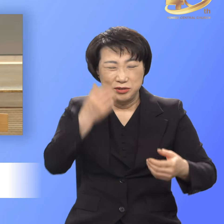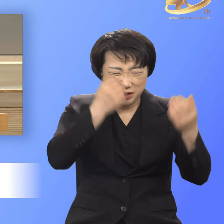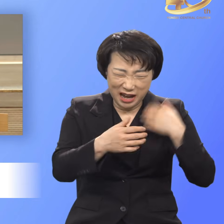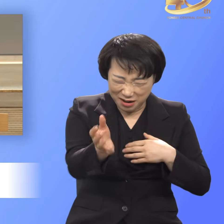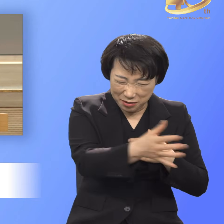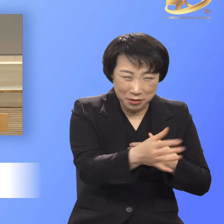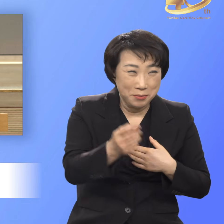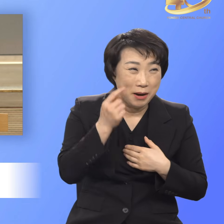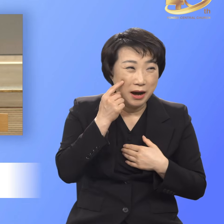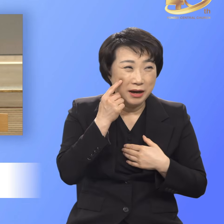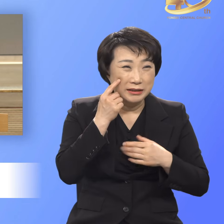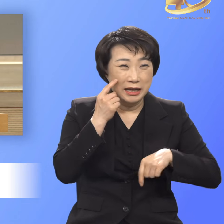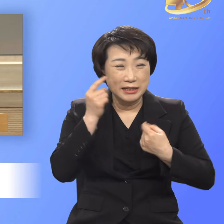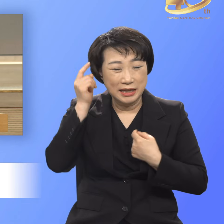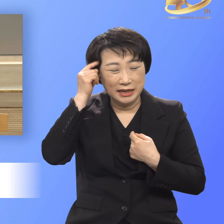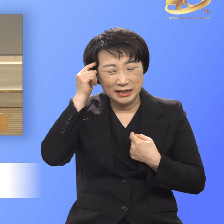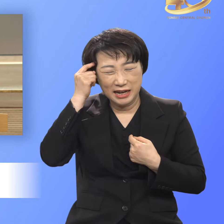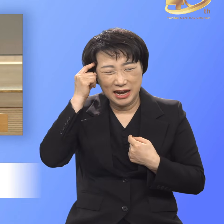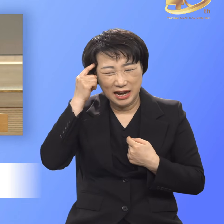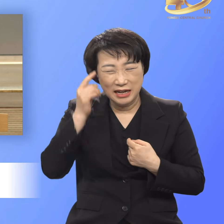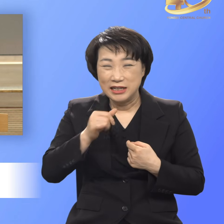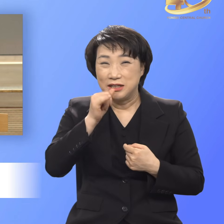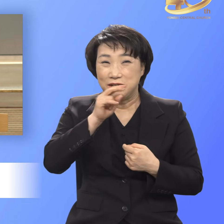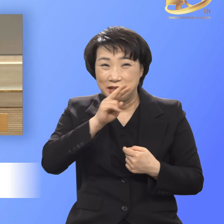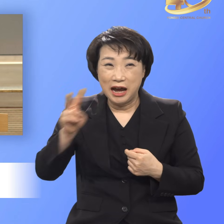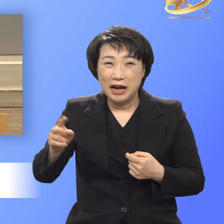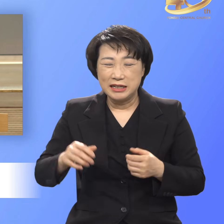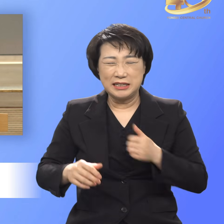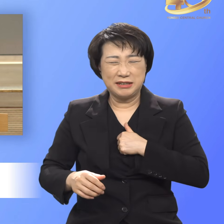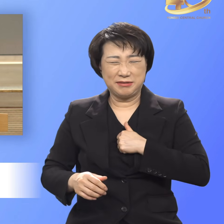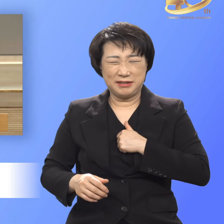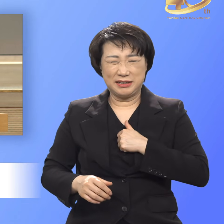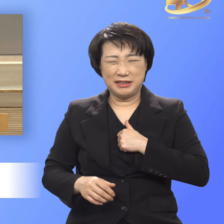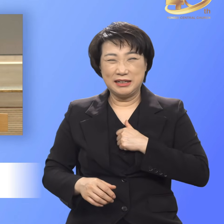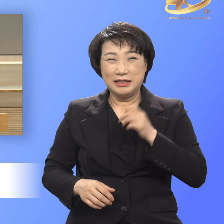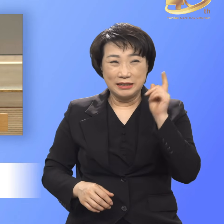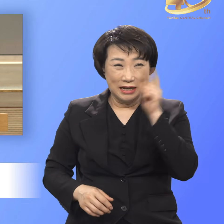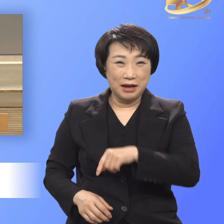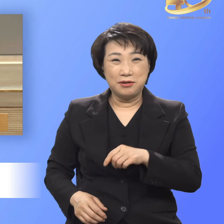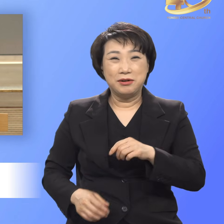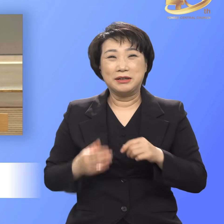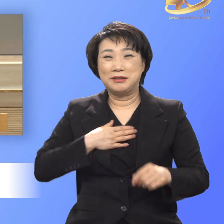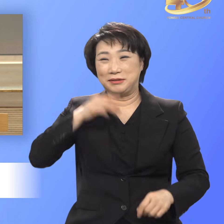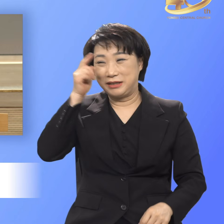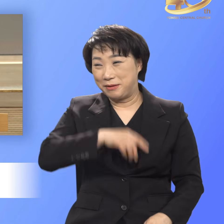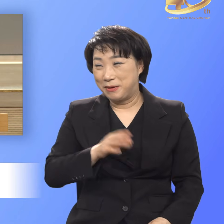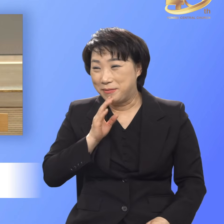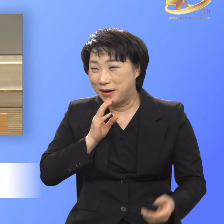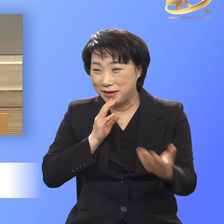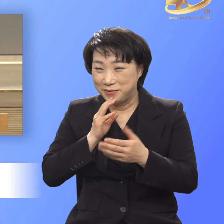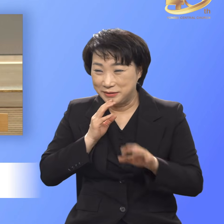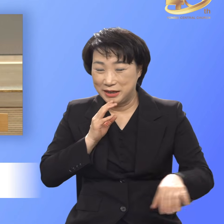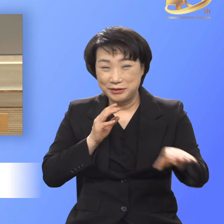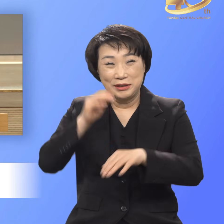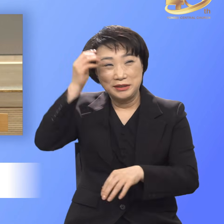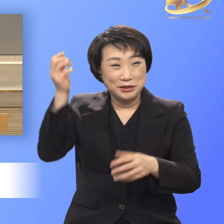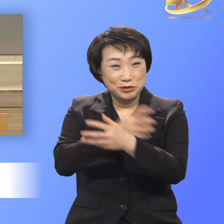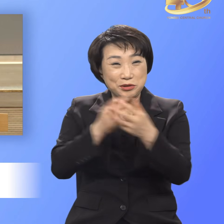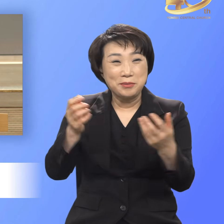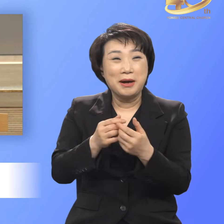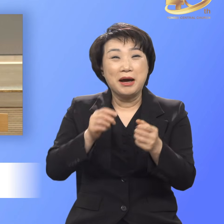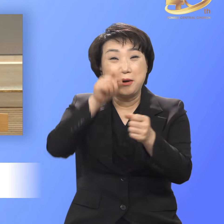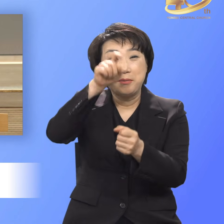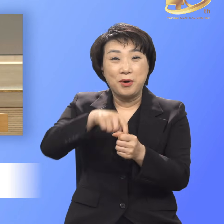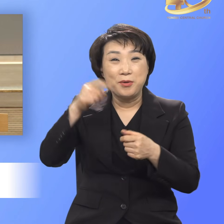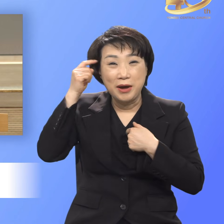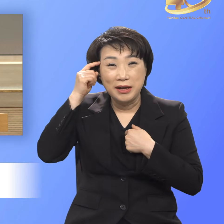거예요. 내가 있어야 얻어맞으니까 기분 나쁘고 자존심 상하지. 그래서 우리가 성령 충만한 이유가 뭐냐? 내가 없어지려고